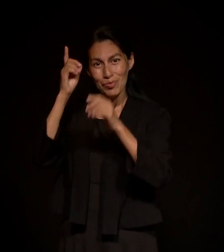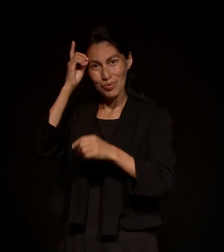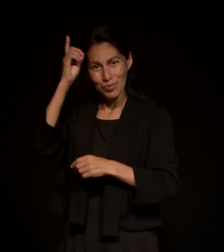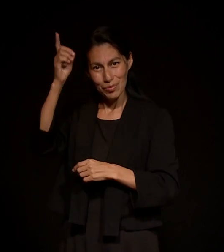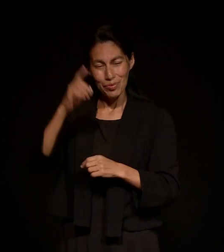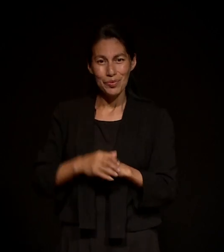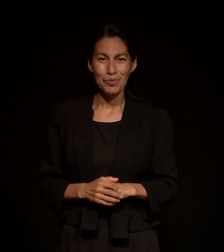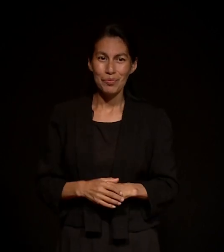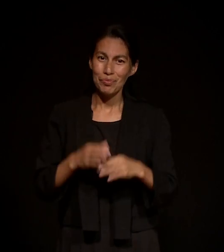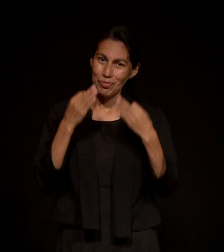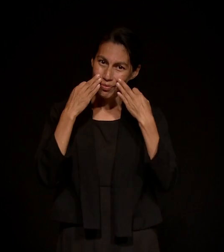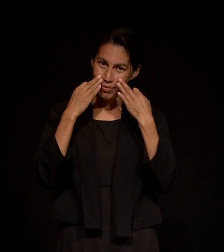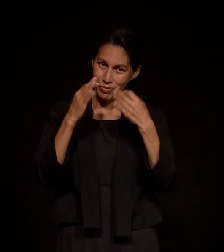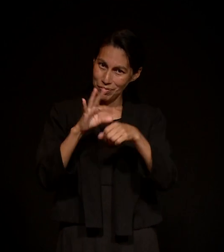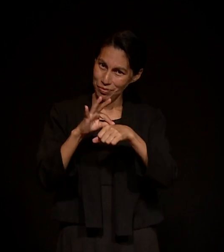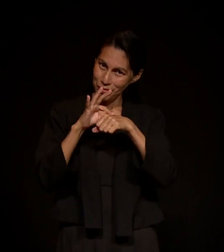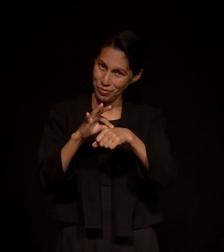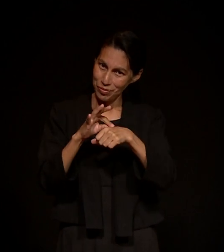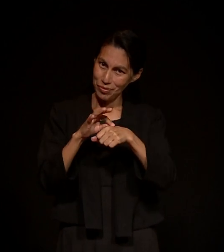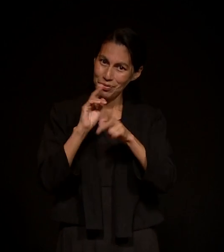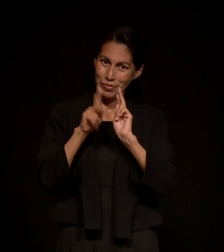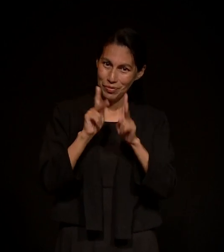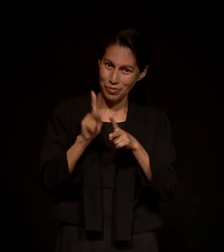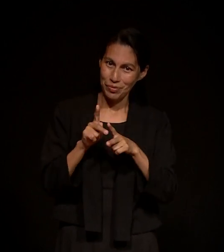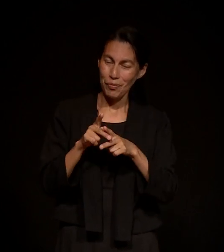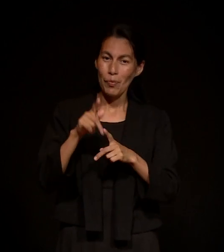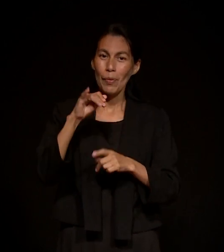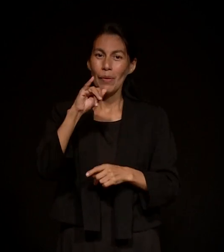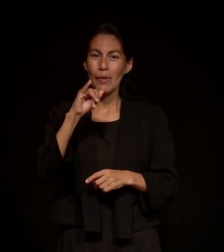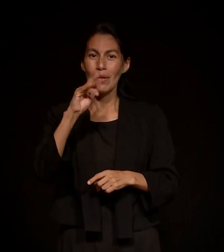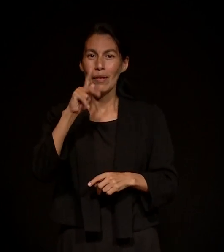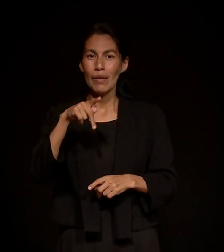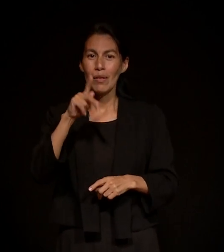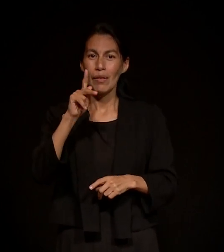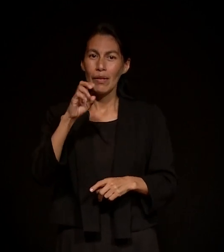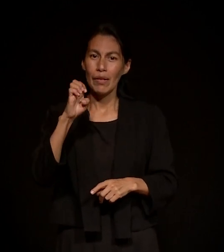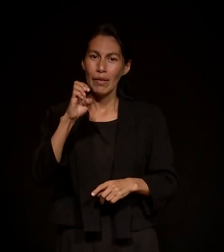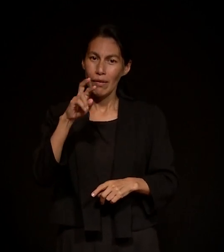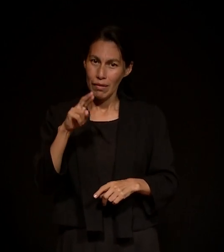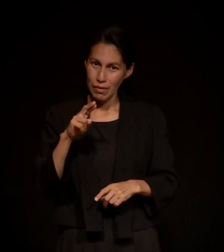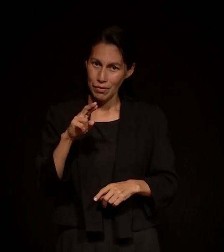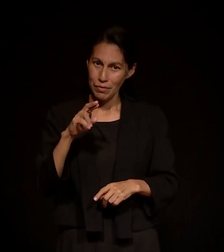sus testimonios. Hija, Jesús y Jesús.